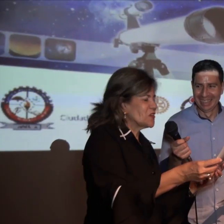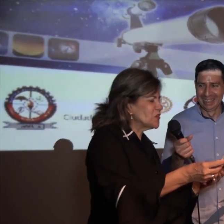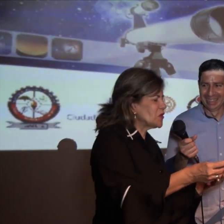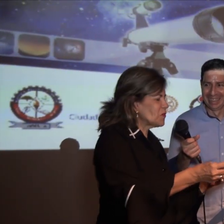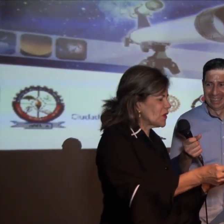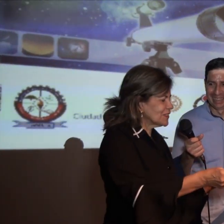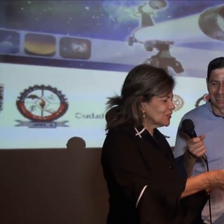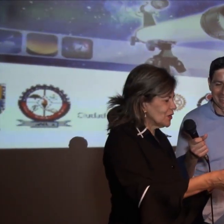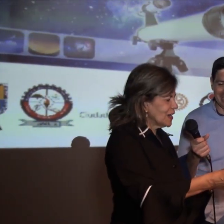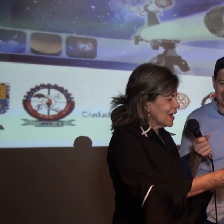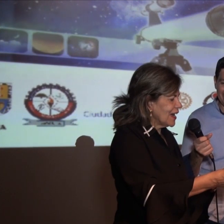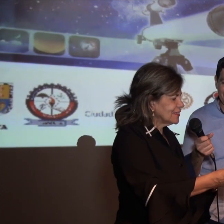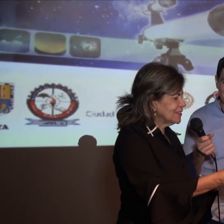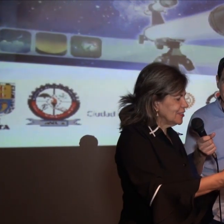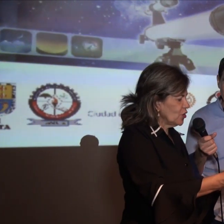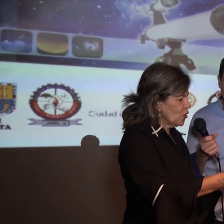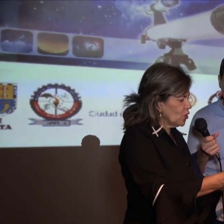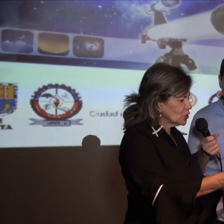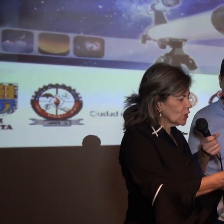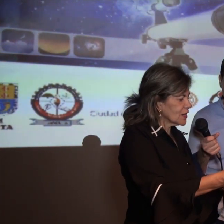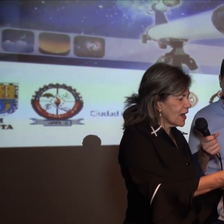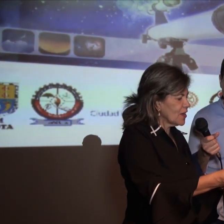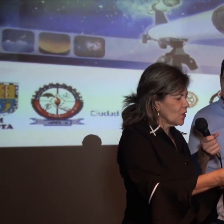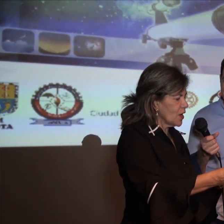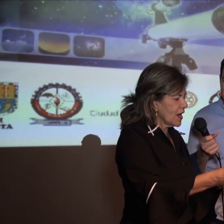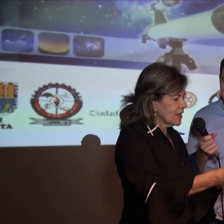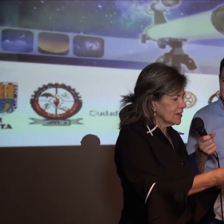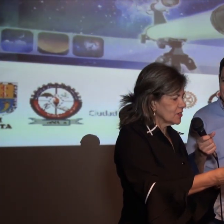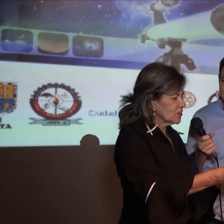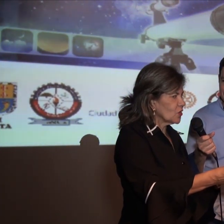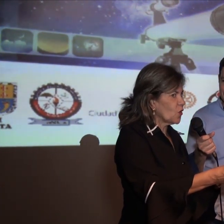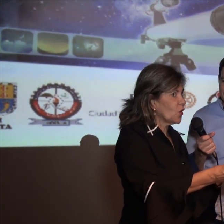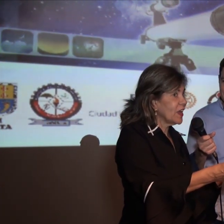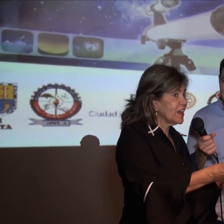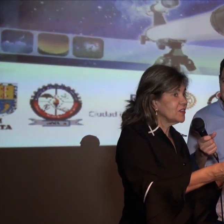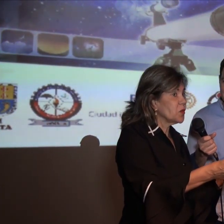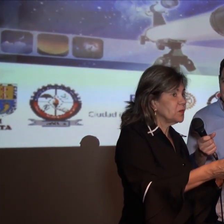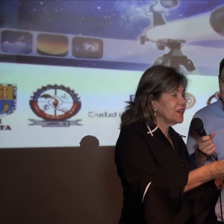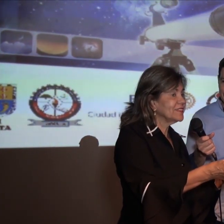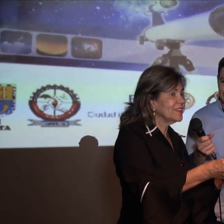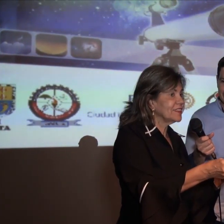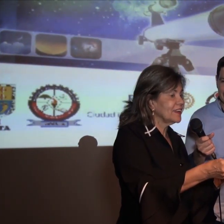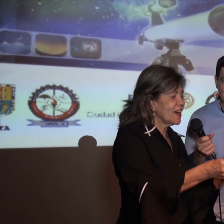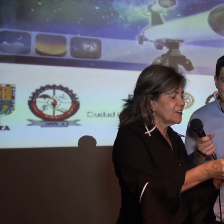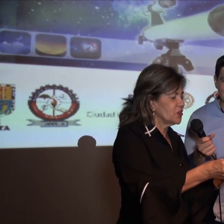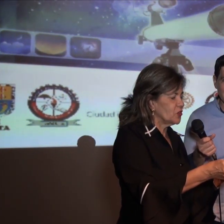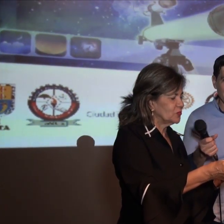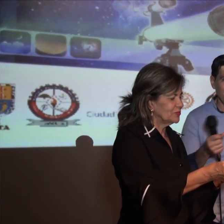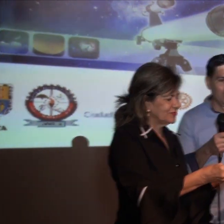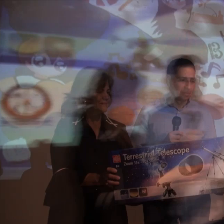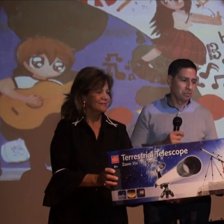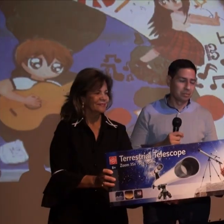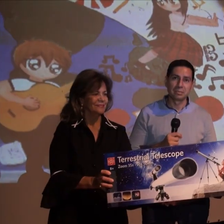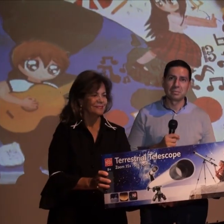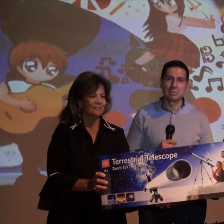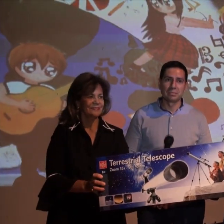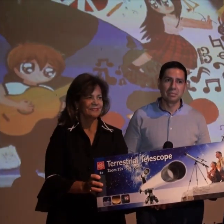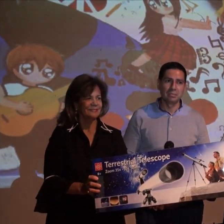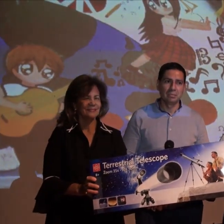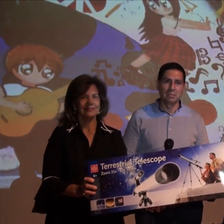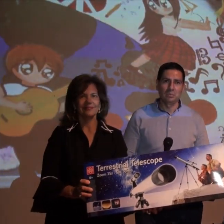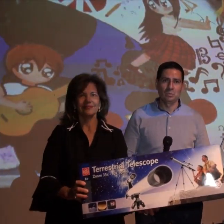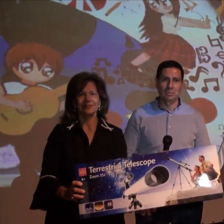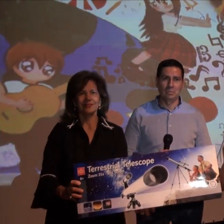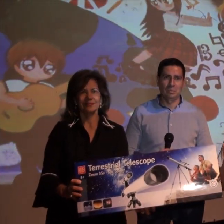El segundo puesto ha sido otorgado al Colegio Bicentenario.